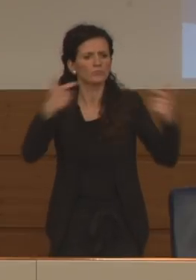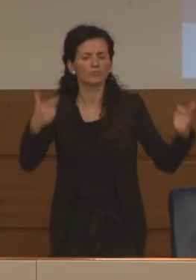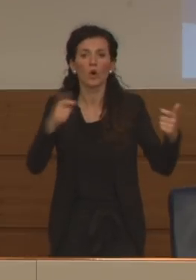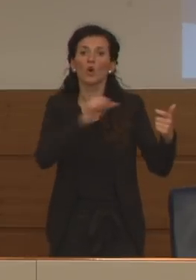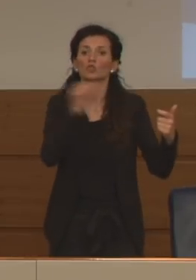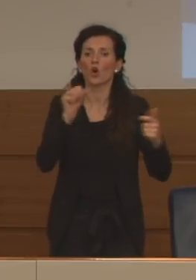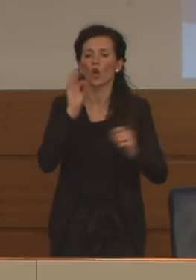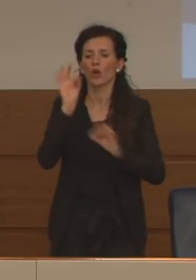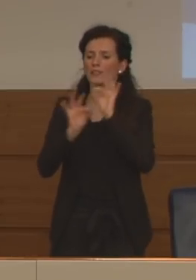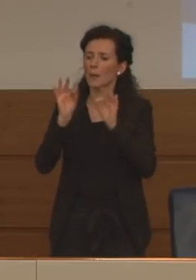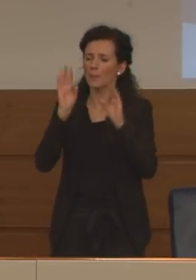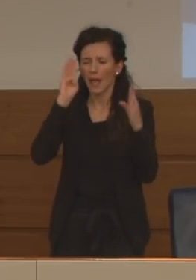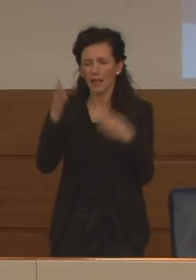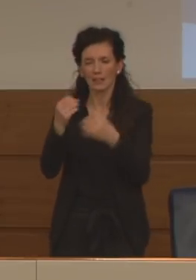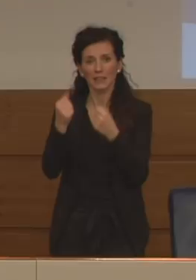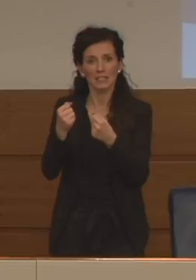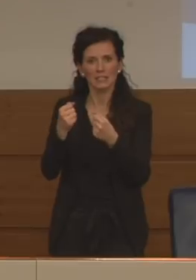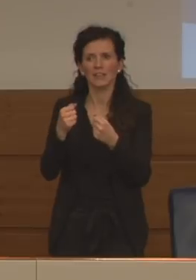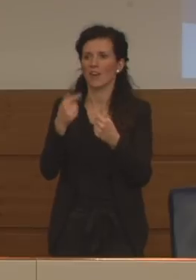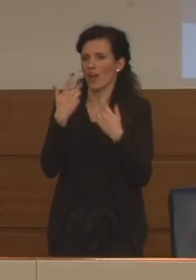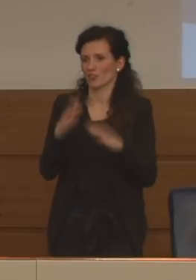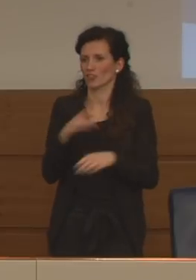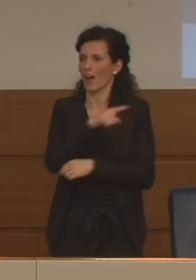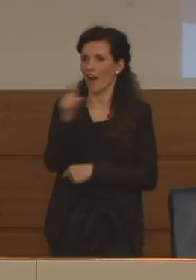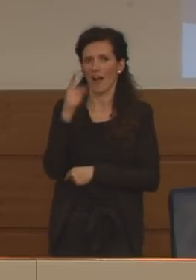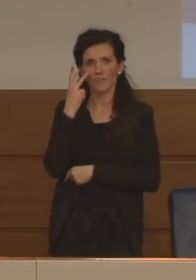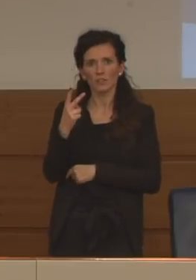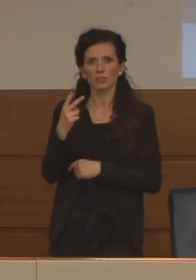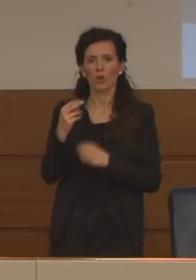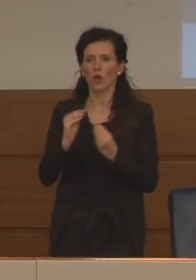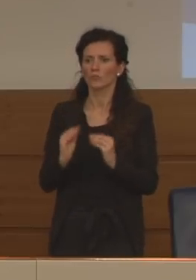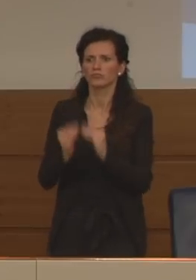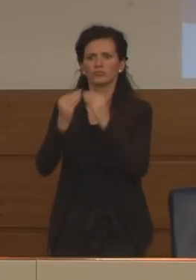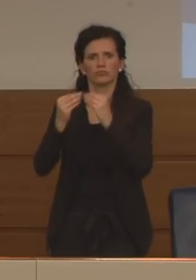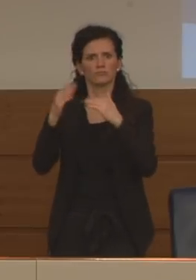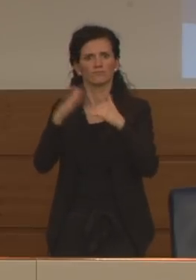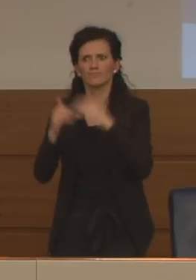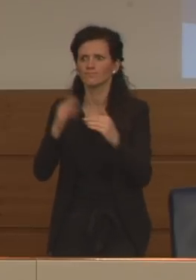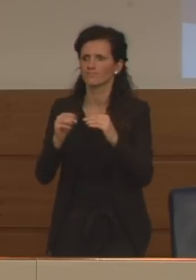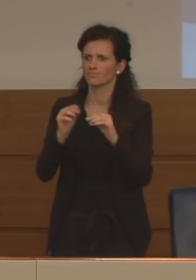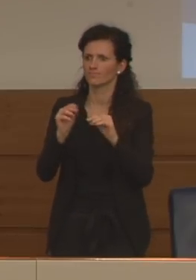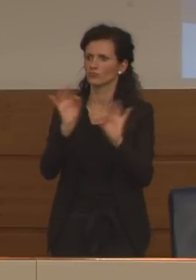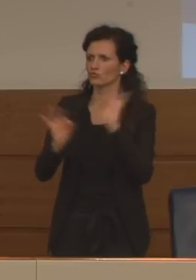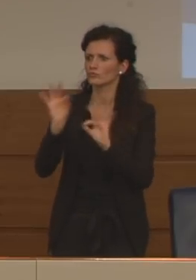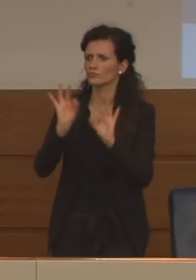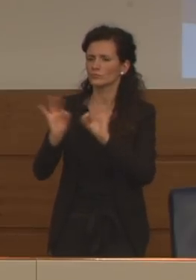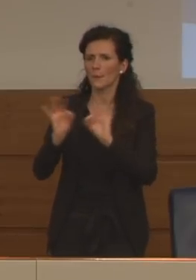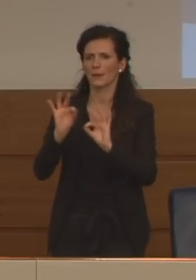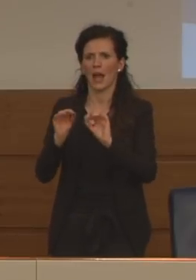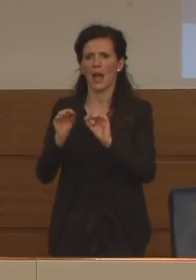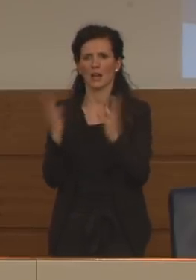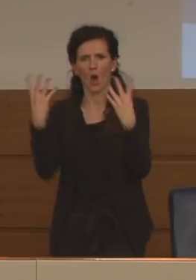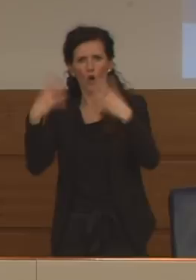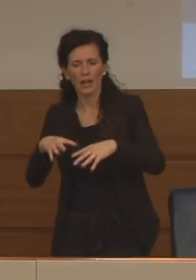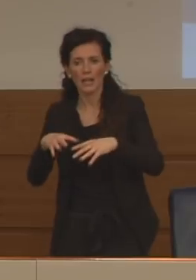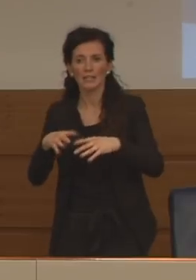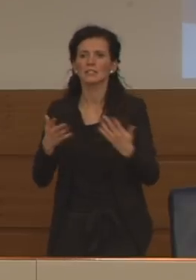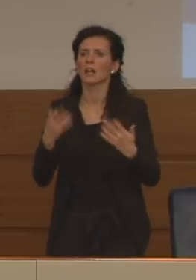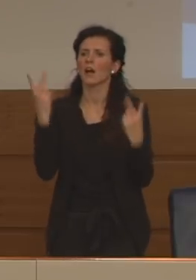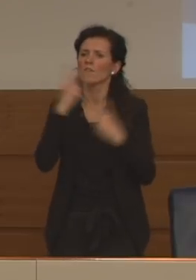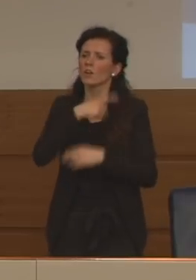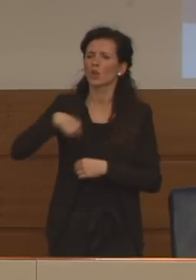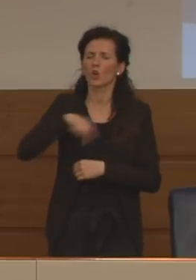stanno allestendo strutture lo sapete non avete visto si sta facendo una corsa contro il tempo